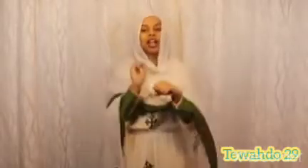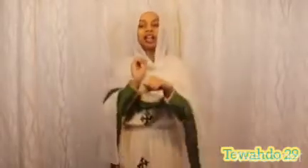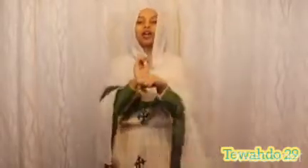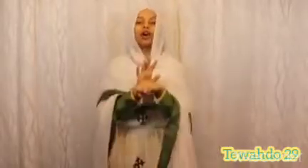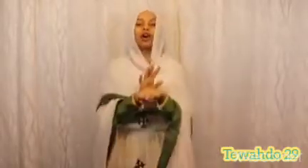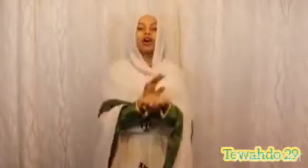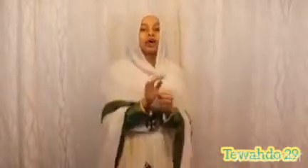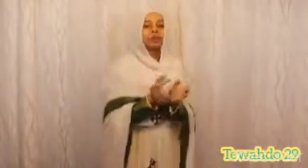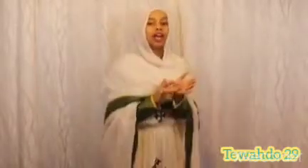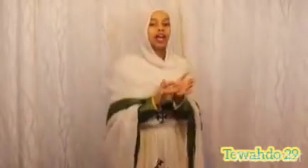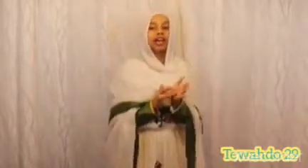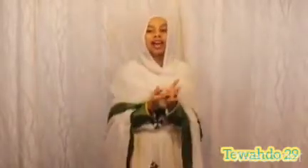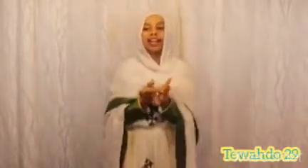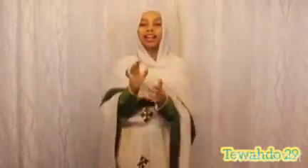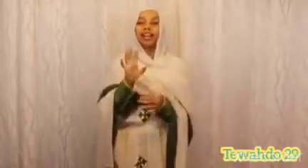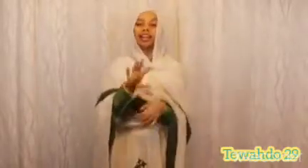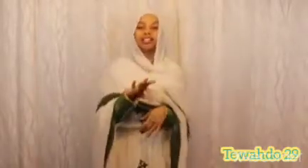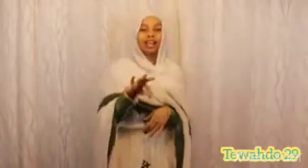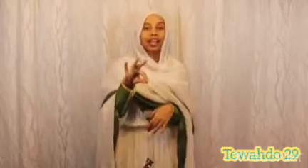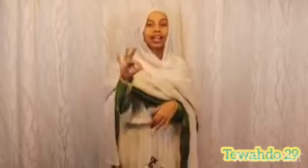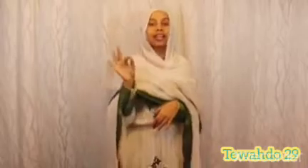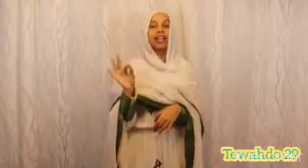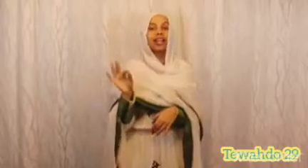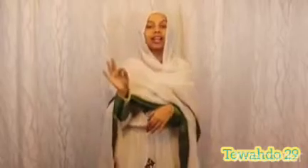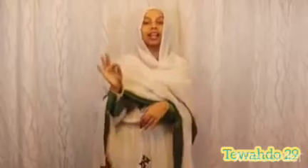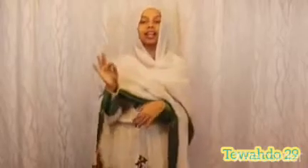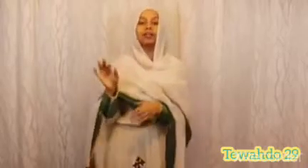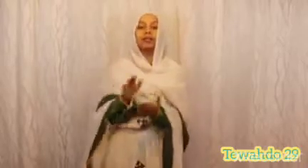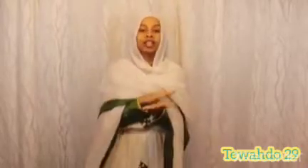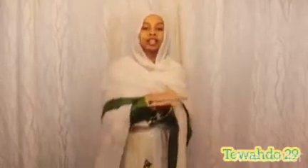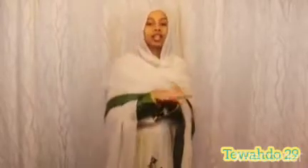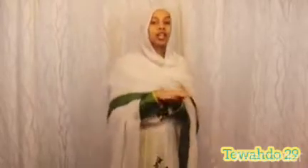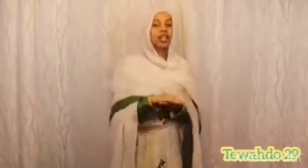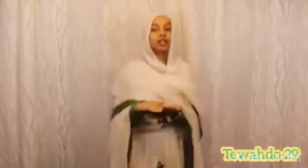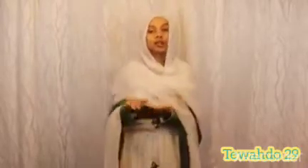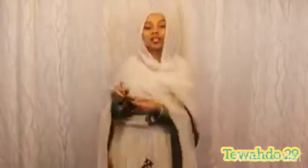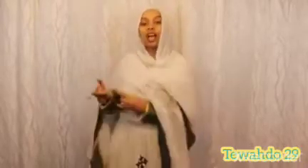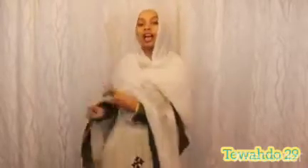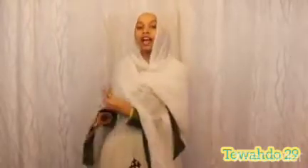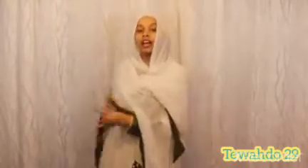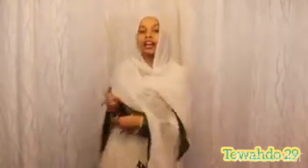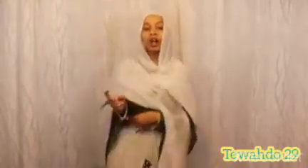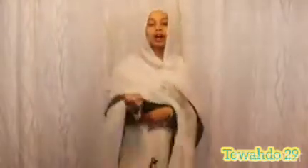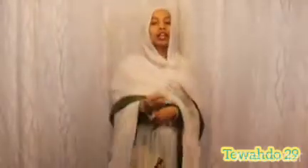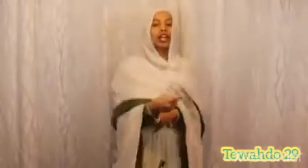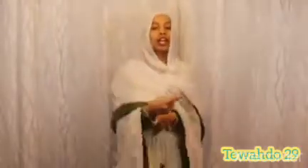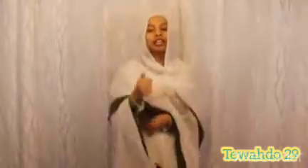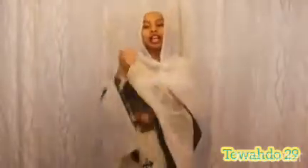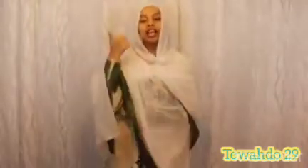ገብርኤል ተልኮ መድኃኒት ተገኘ ንጹሕ ዘር